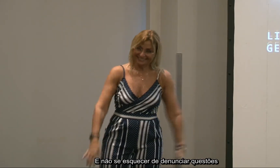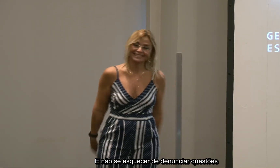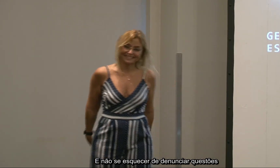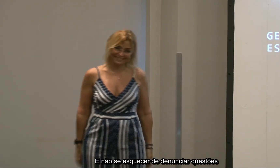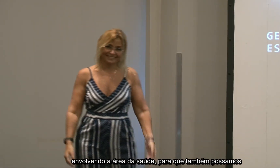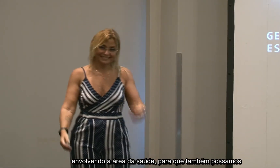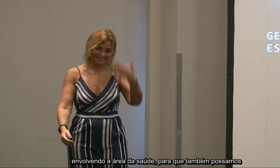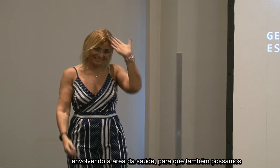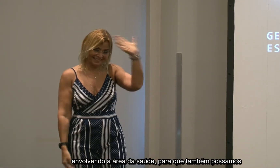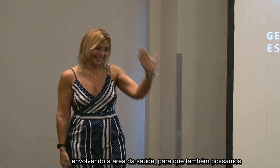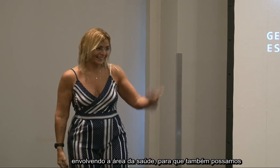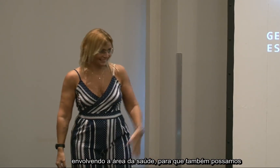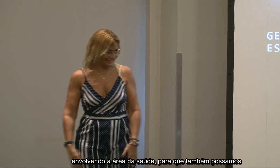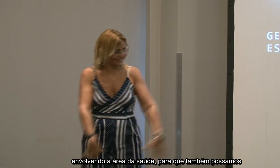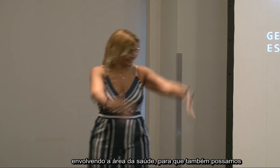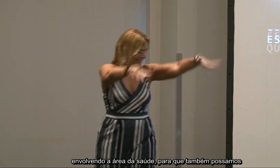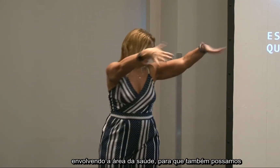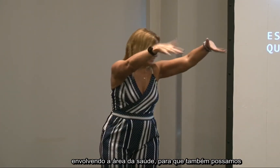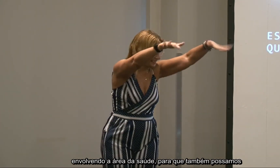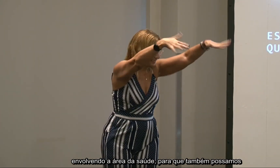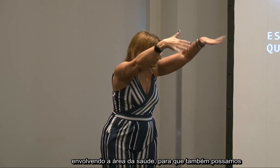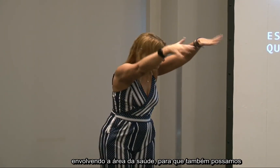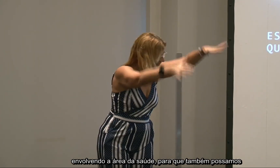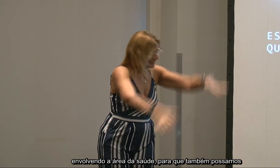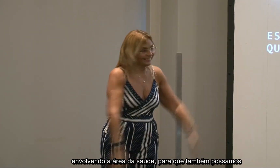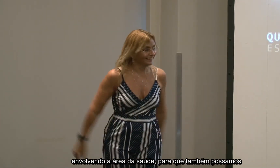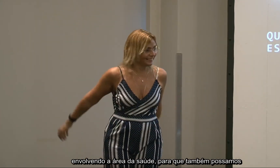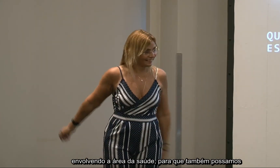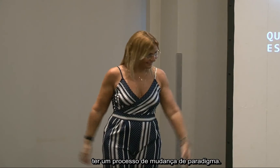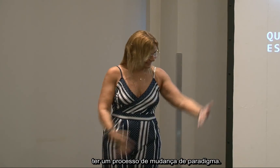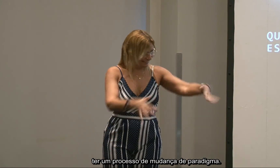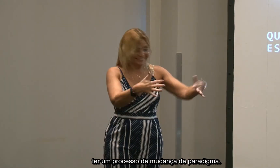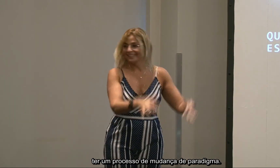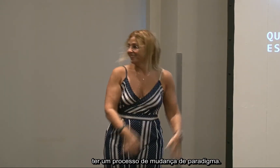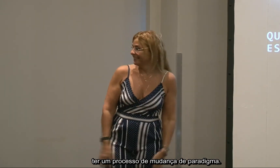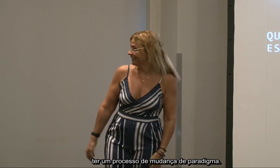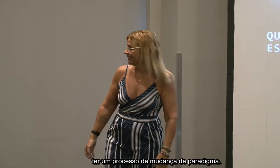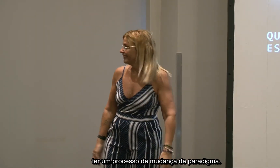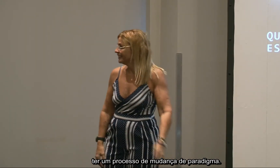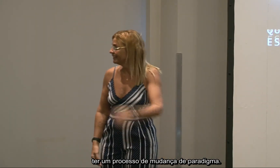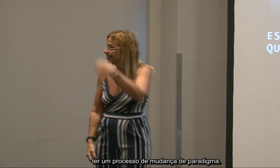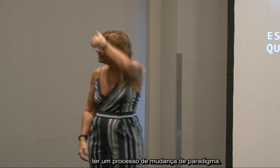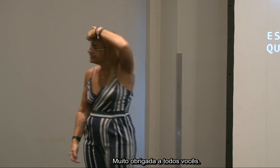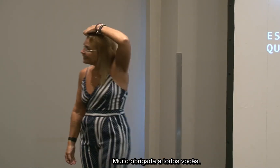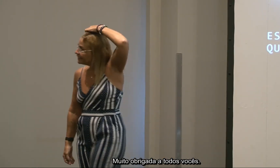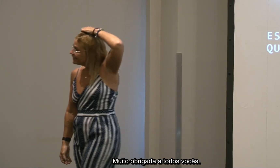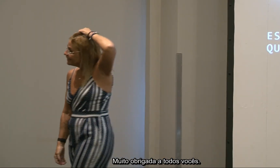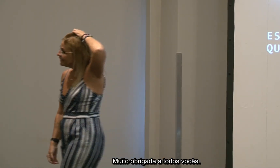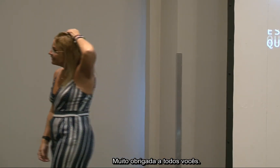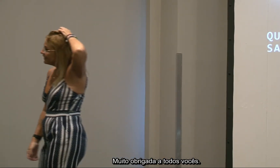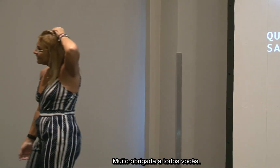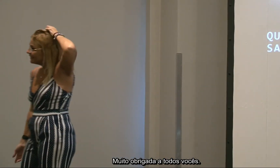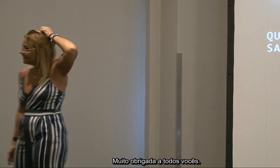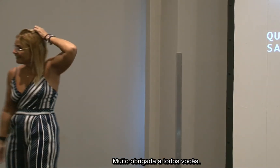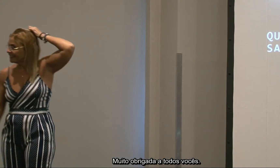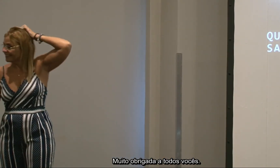questões envolvendo a área da saúde, para que também a gente possa ter um processo de mudança de paradigma. Muito obrigado a todos vocês.